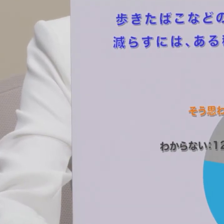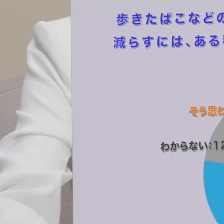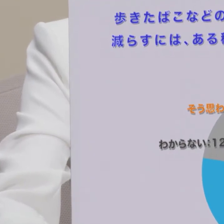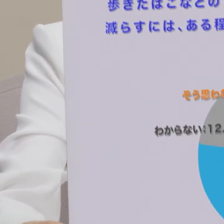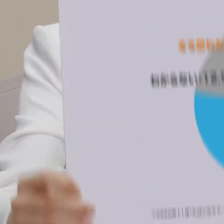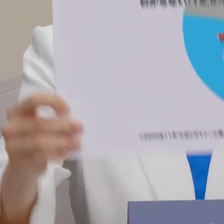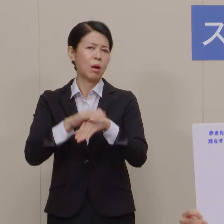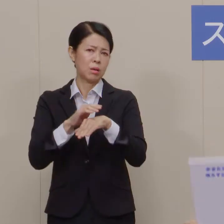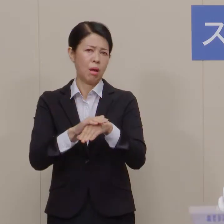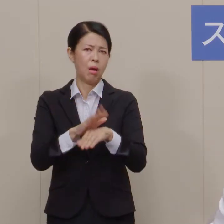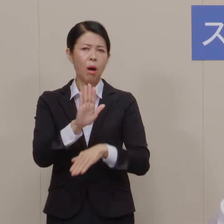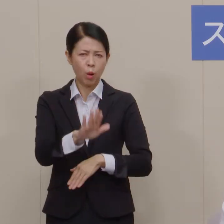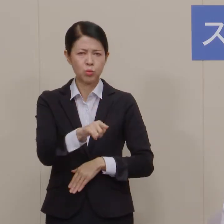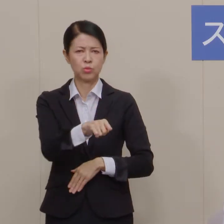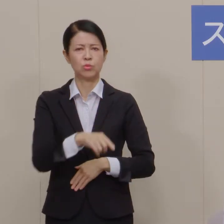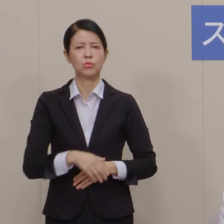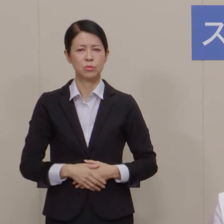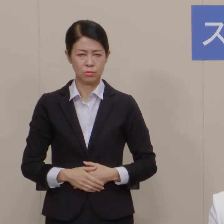ます。